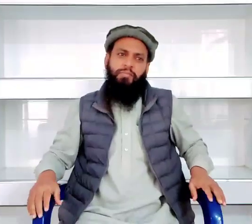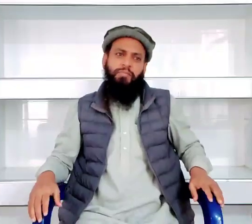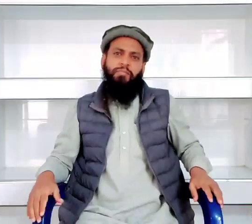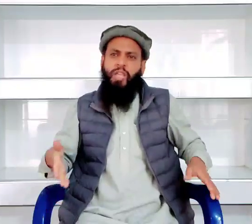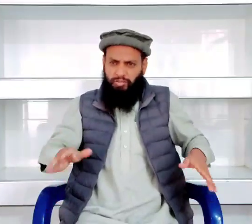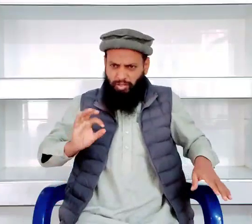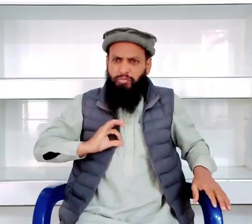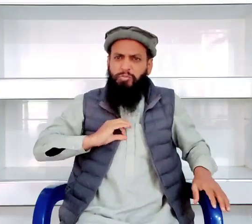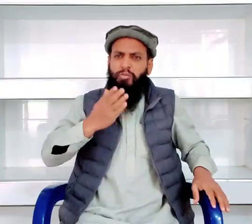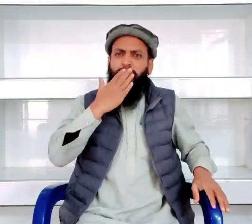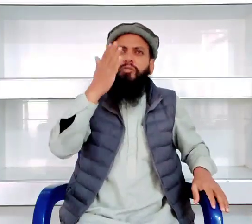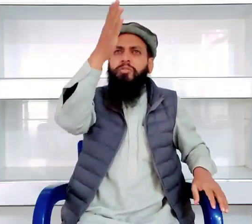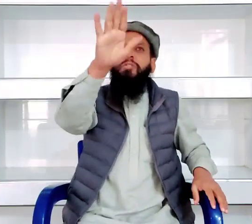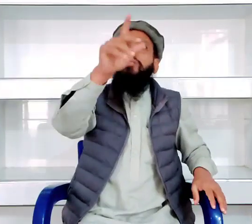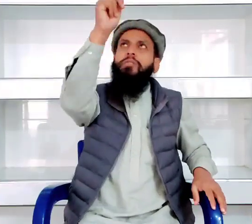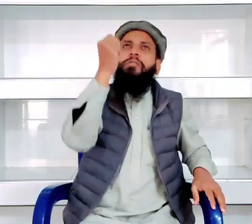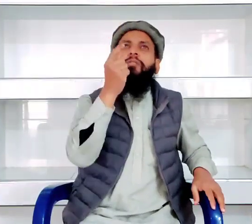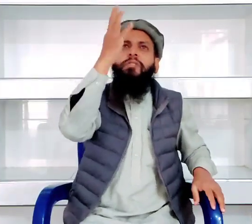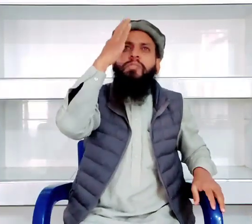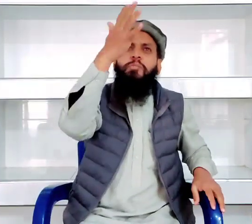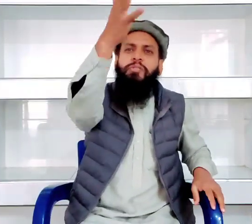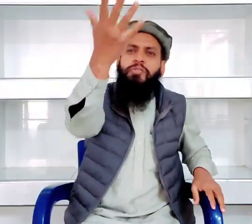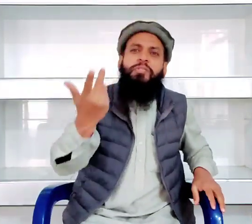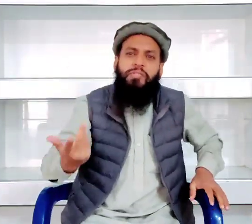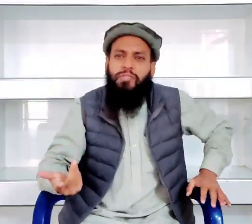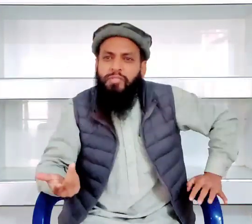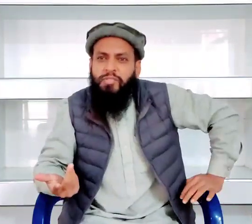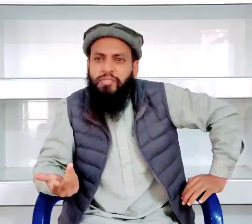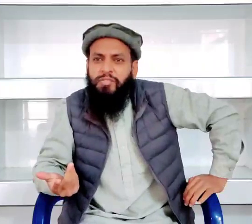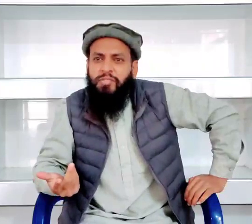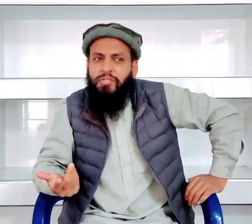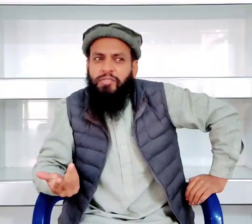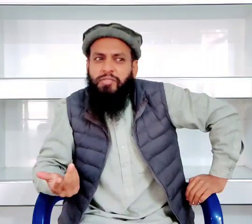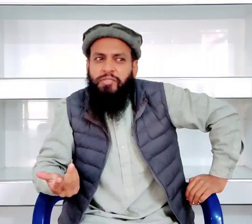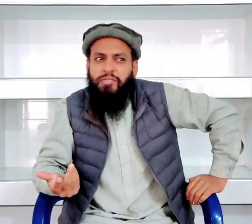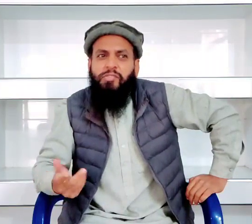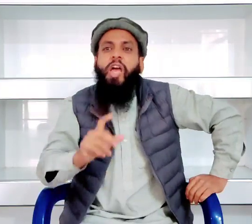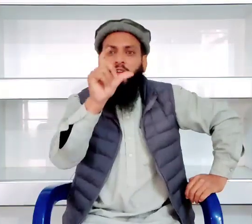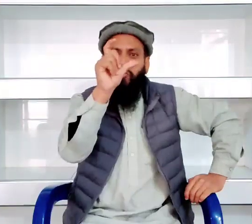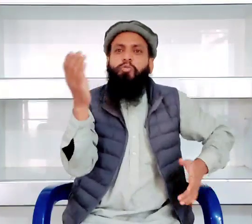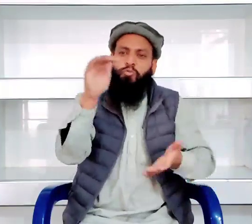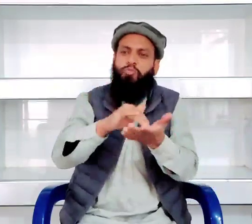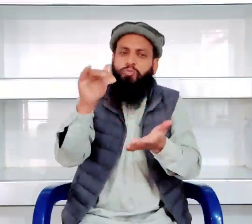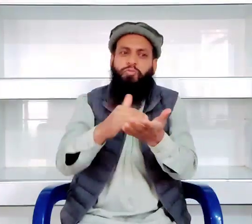صلى الله عليه وآله وصحبه وسلم علی ذاتِ گرامی تے بے تعداد